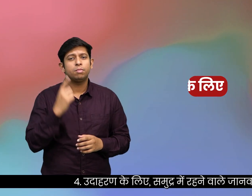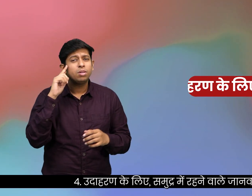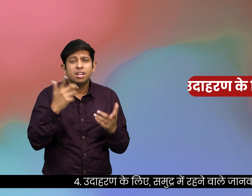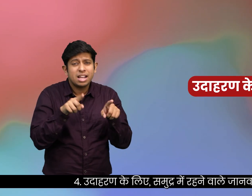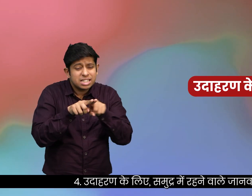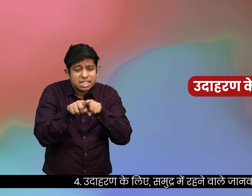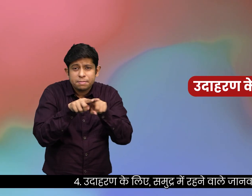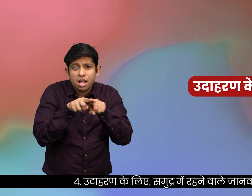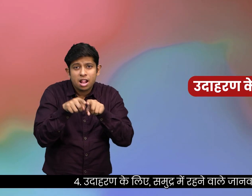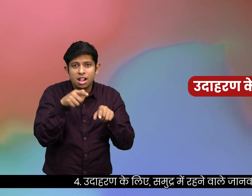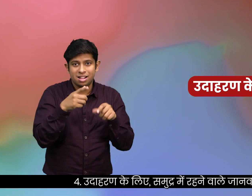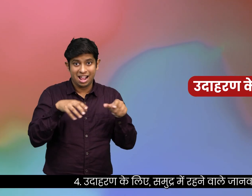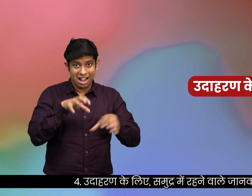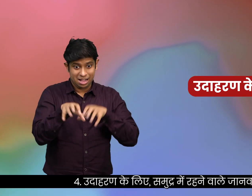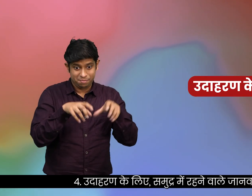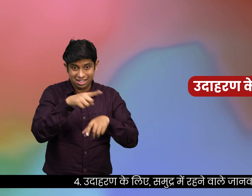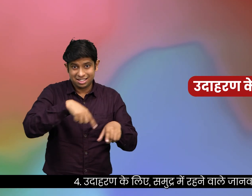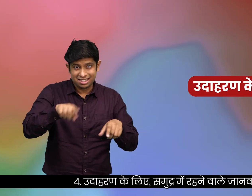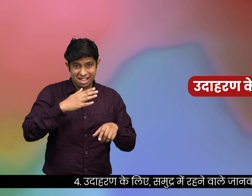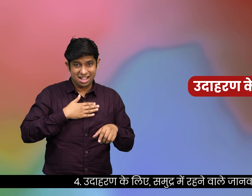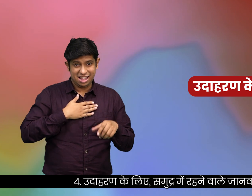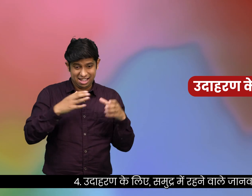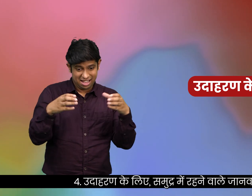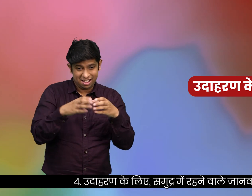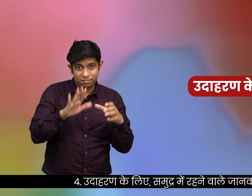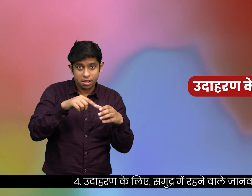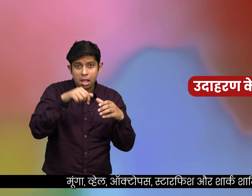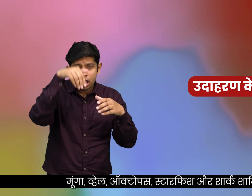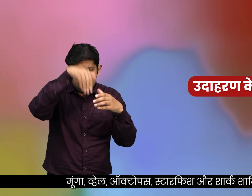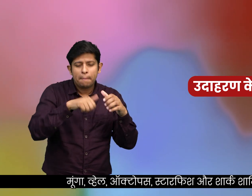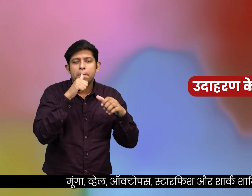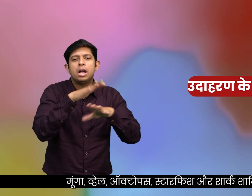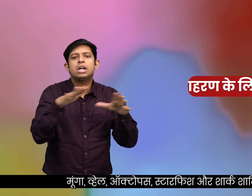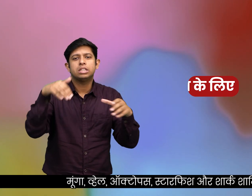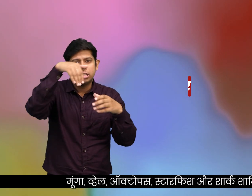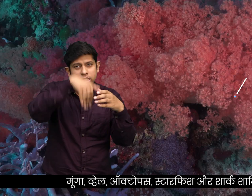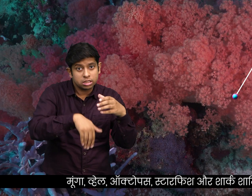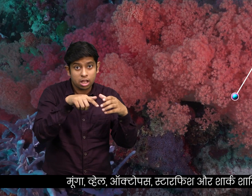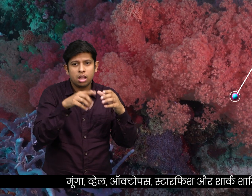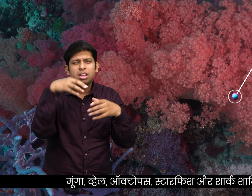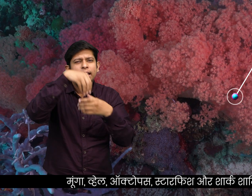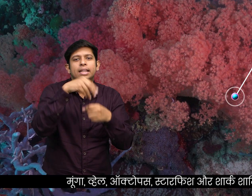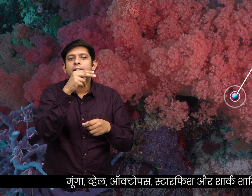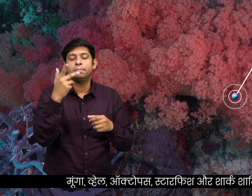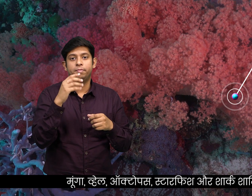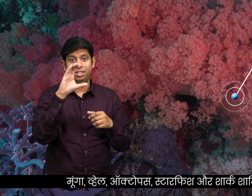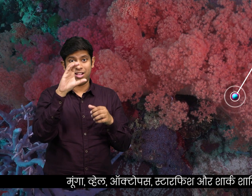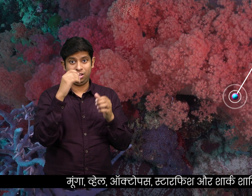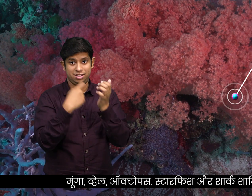चौथा, उदाहरण के लिए समुद्र में रहने वाले जानवरों में मूंगा, व्हेल, ऑक्टोपस, स्टारफिश